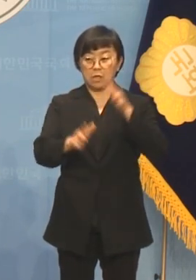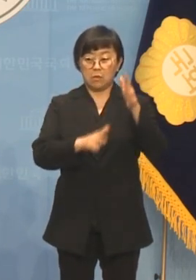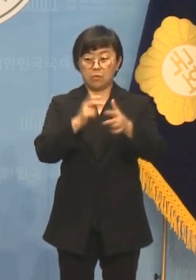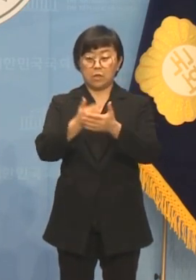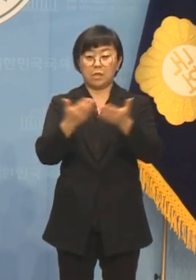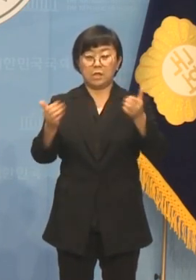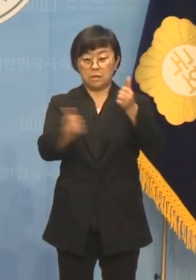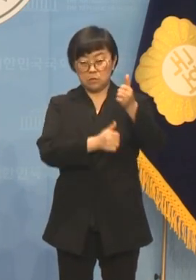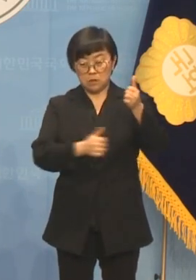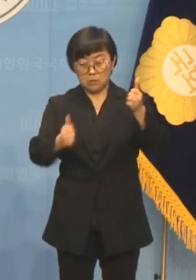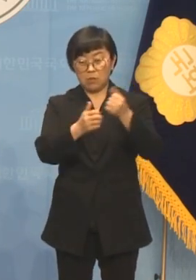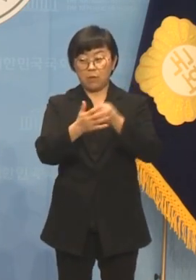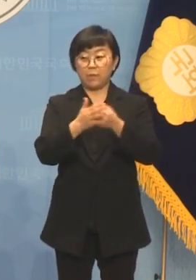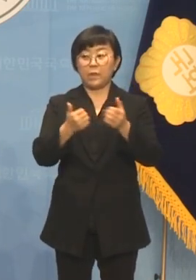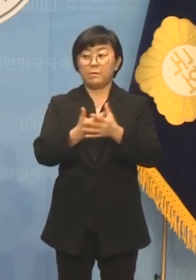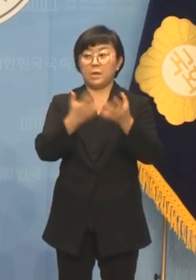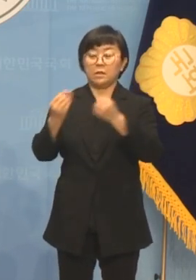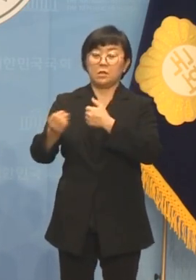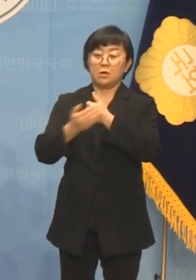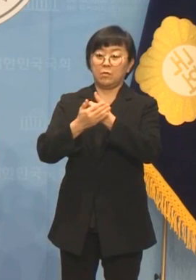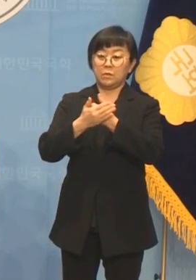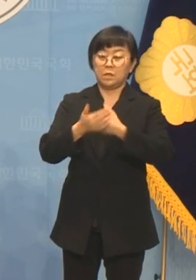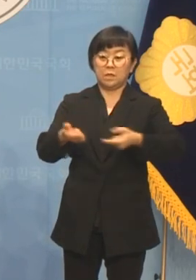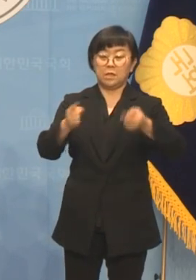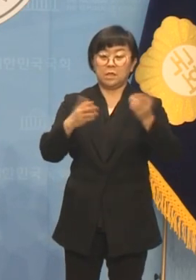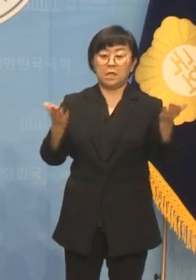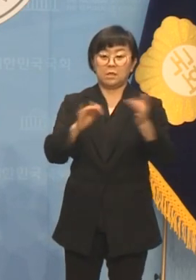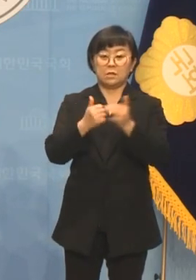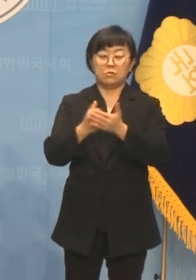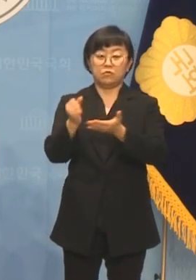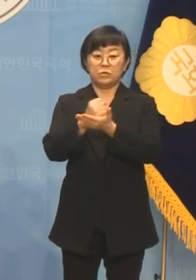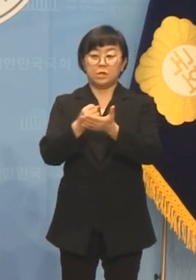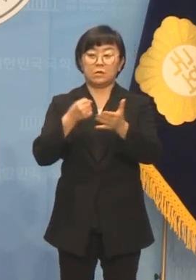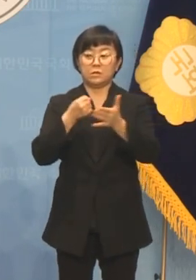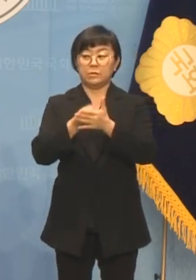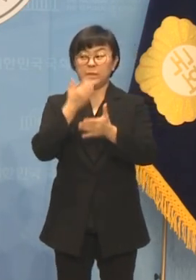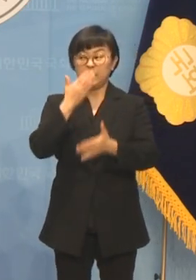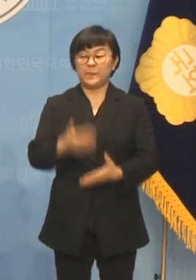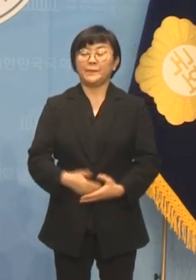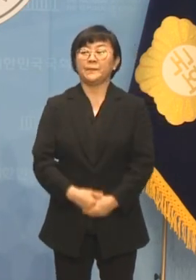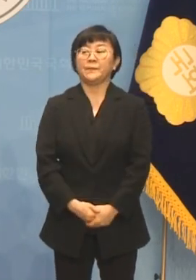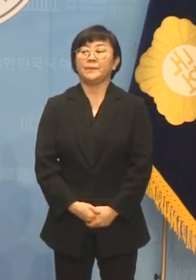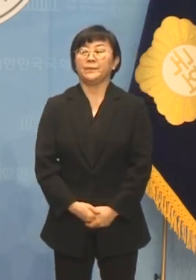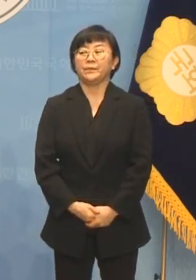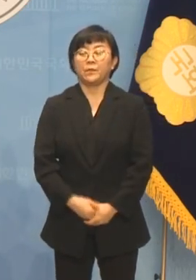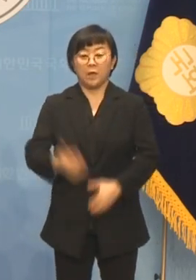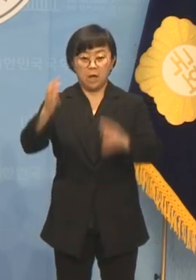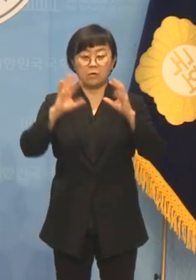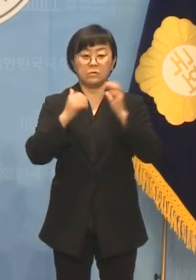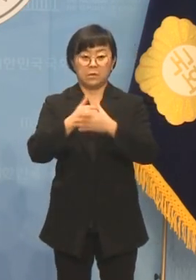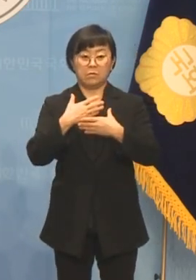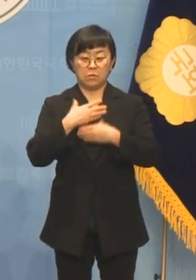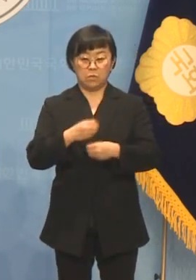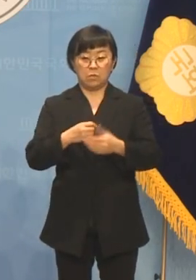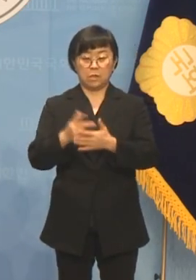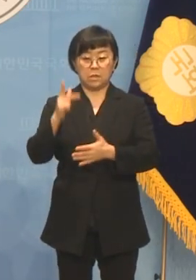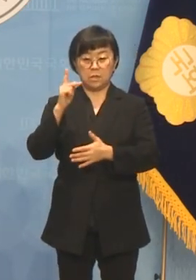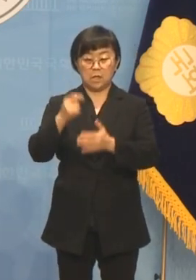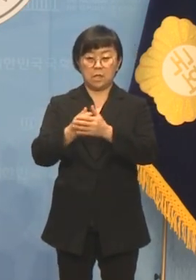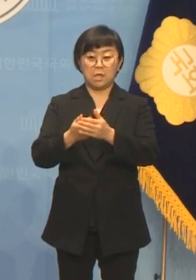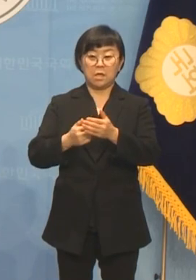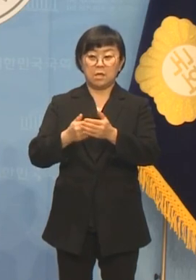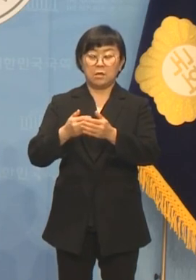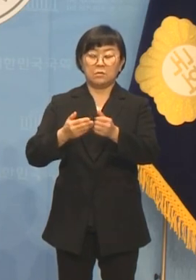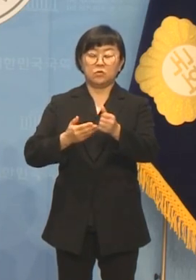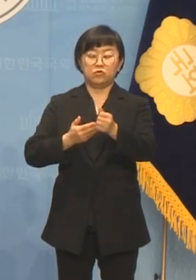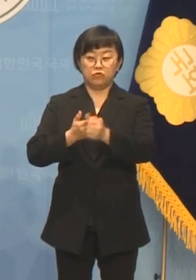임직원 그리고 수많은 협력업체 종사자들의 운명을 결정하게 합니다. 대한민국 안보와 K방산 수출의